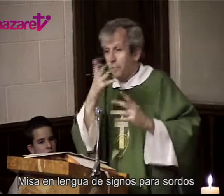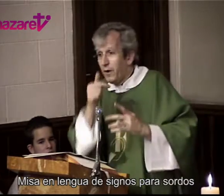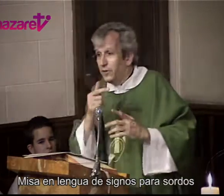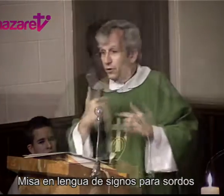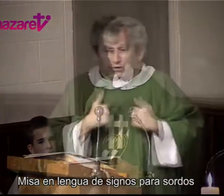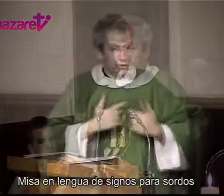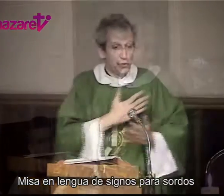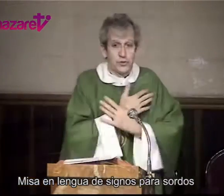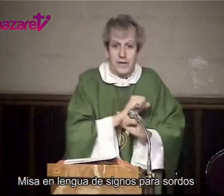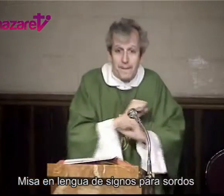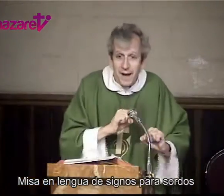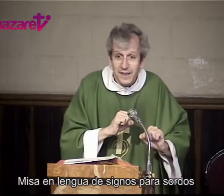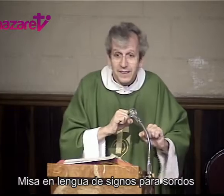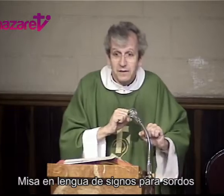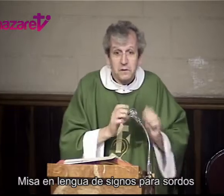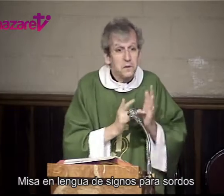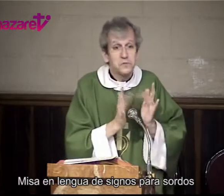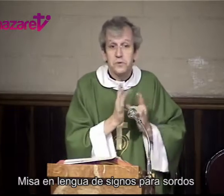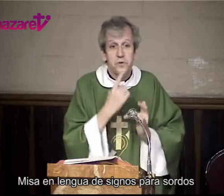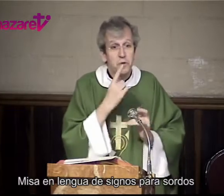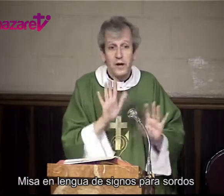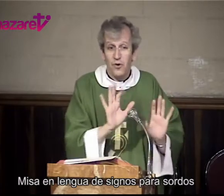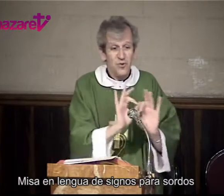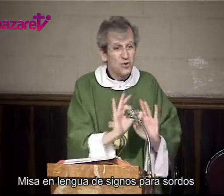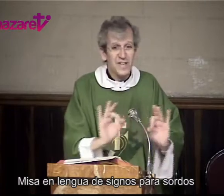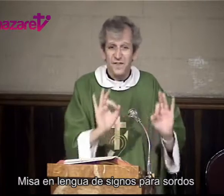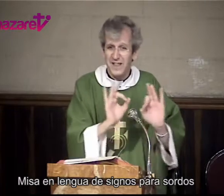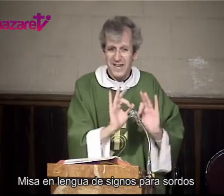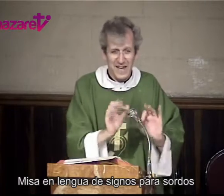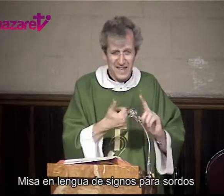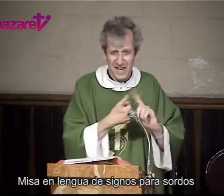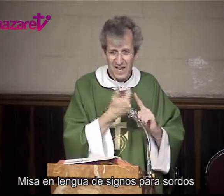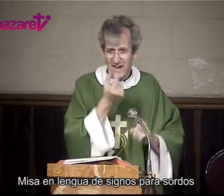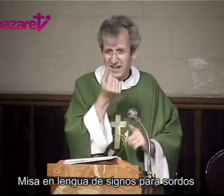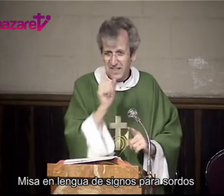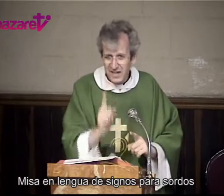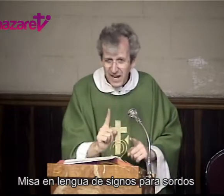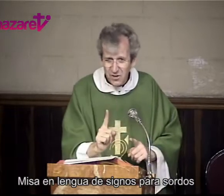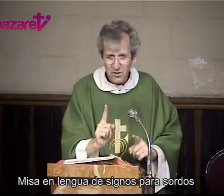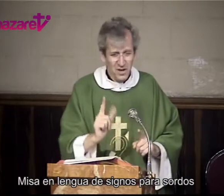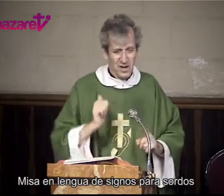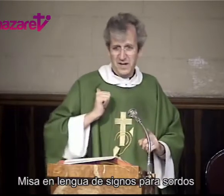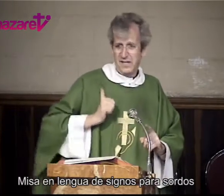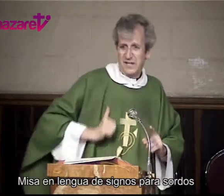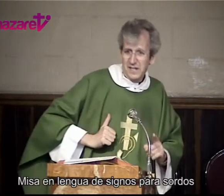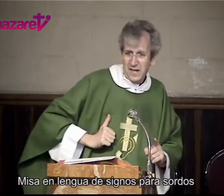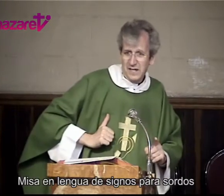puedo, yo no soy capaz. Jesús lo dice muy claro, no os hace falta nada, ni dinero,